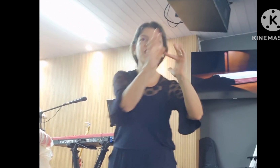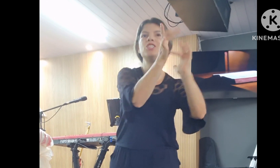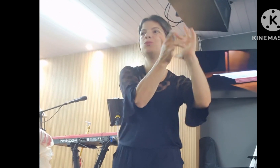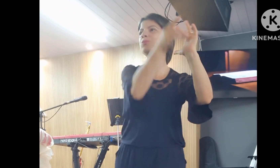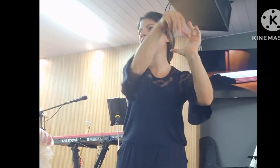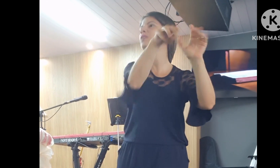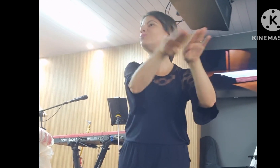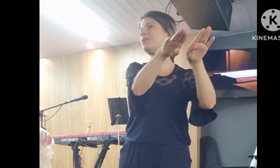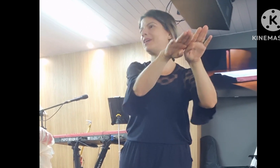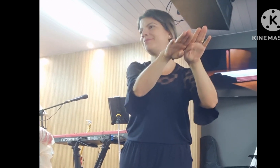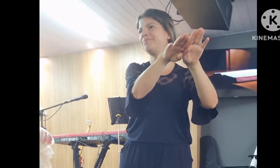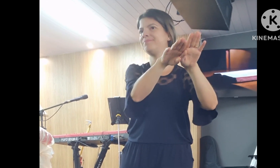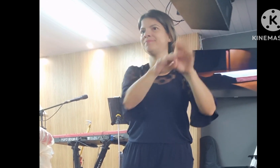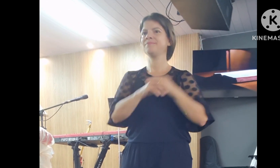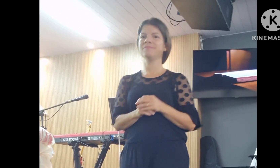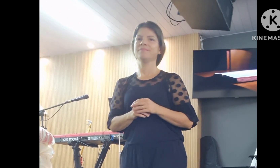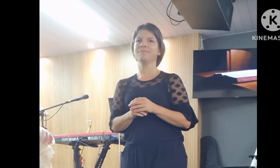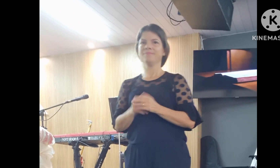Deus?